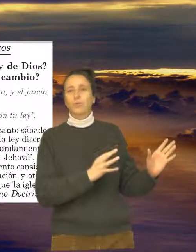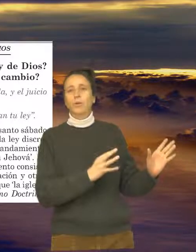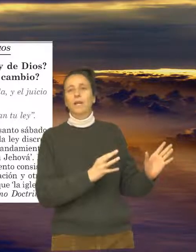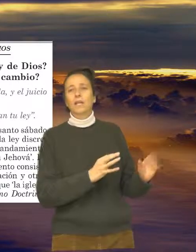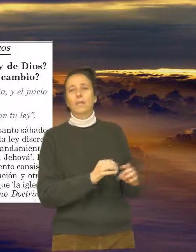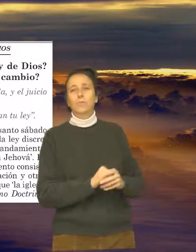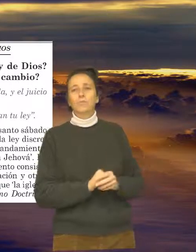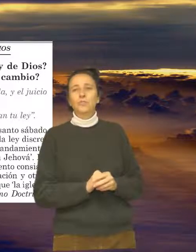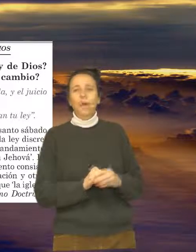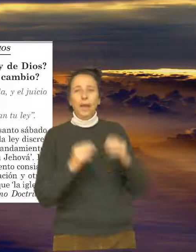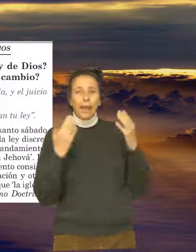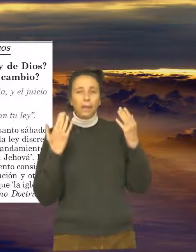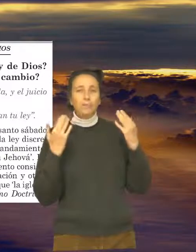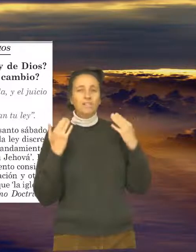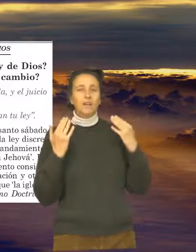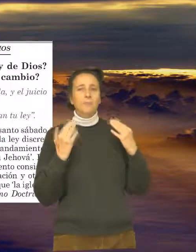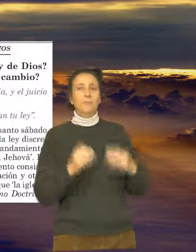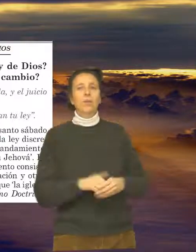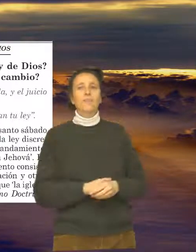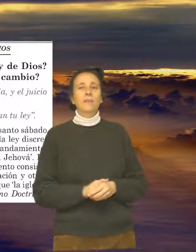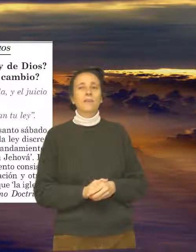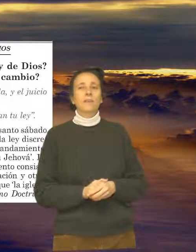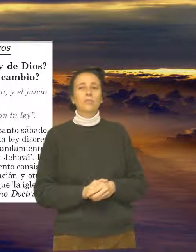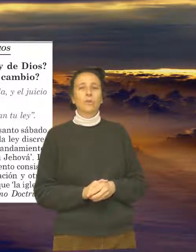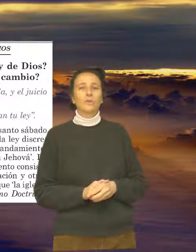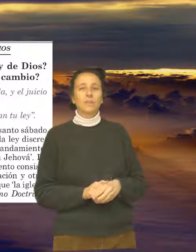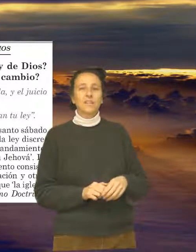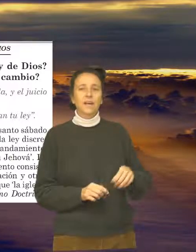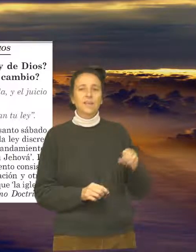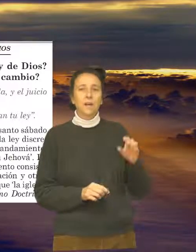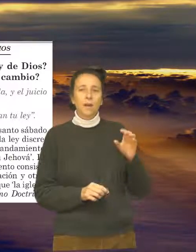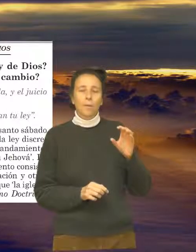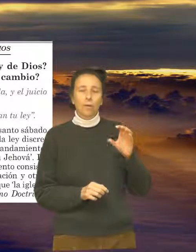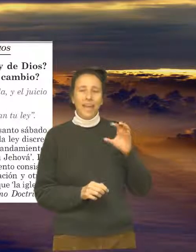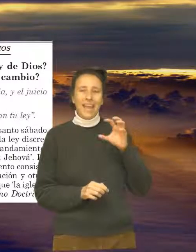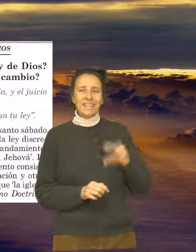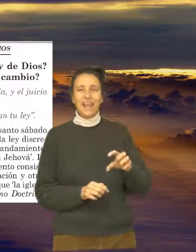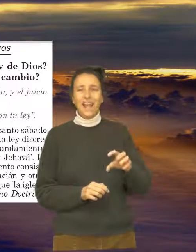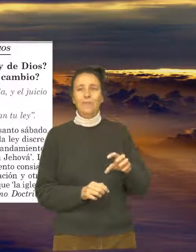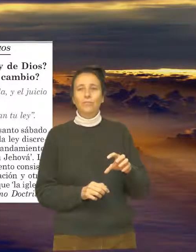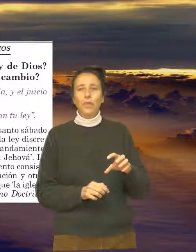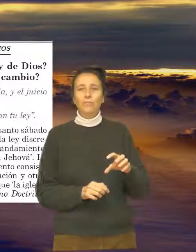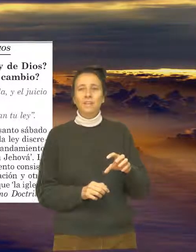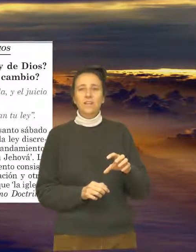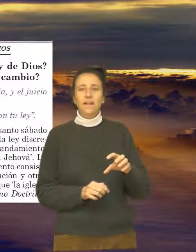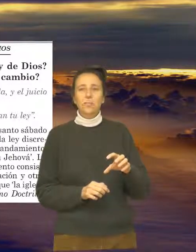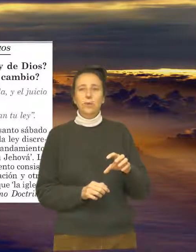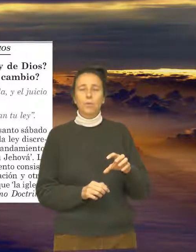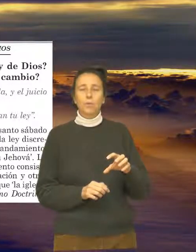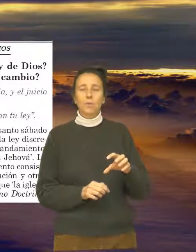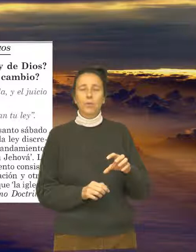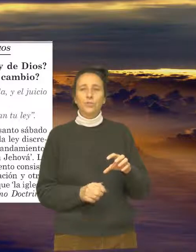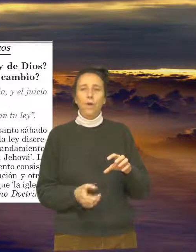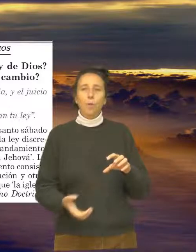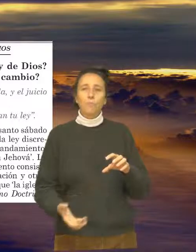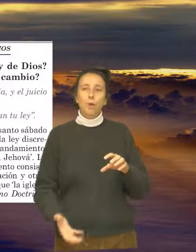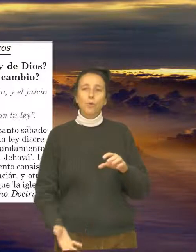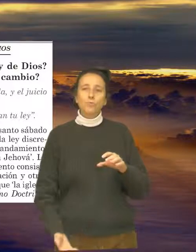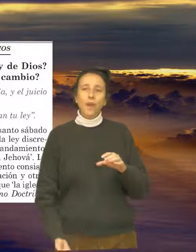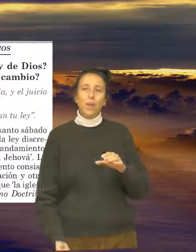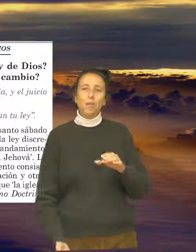esa información que tenemos en nuestra memoria de las lecciones pasadas, porque esa reacción que se da en el pueblo de